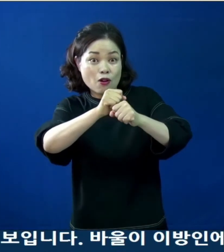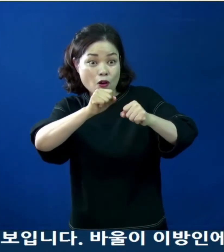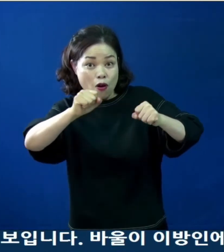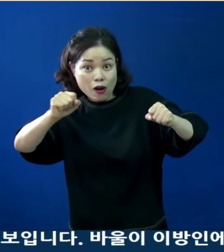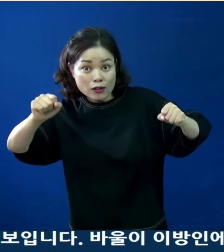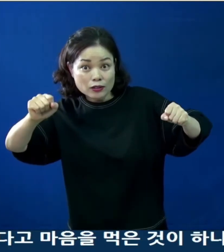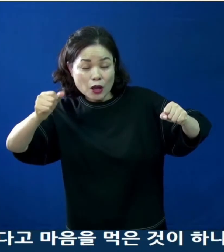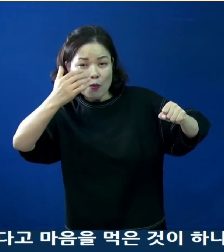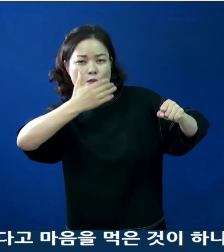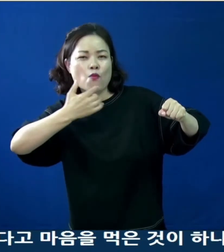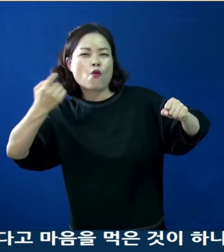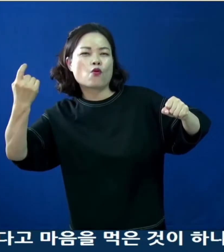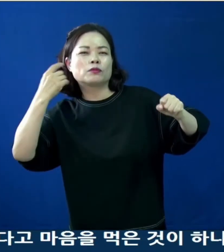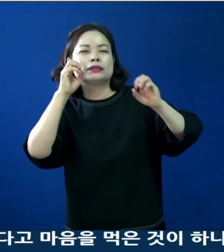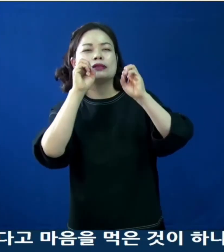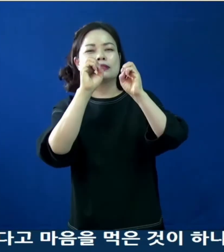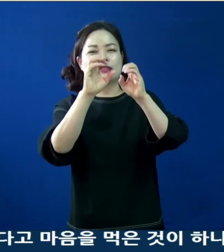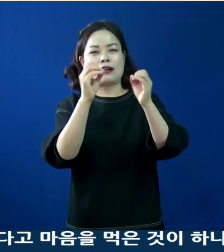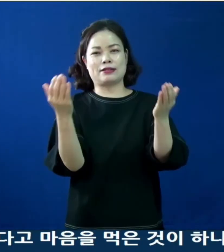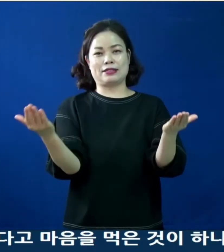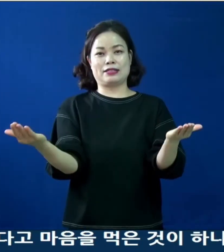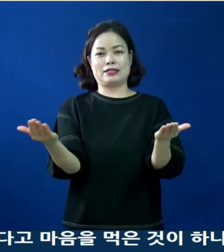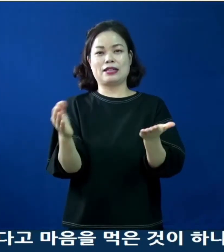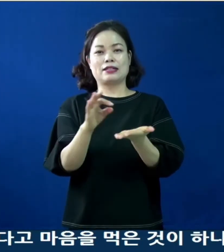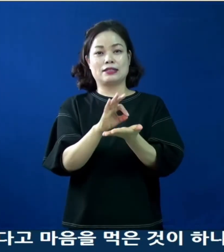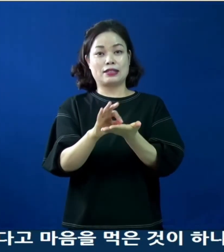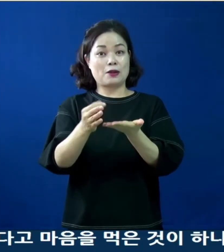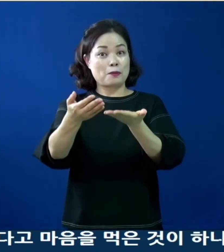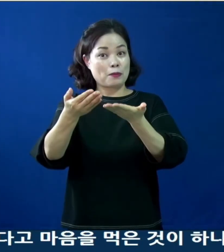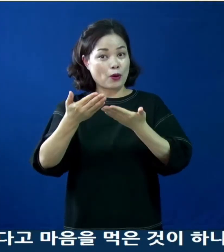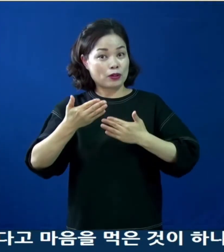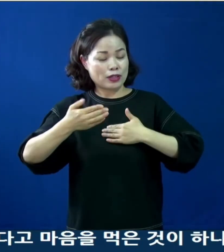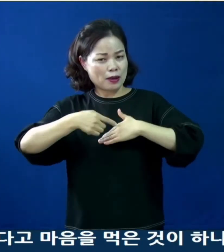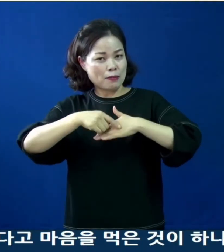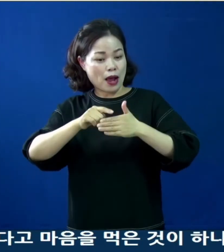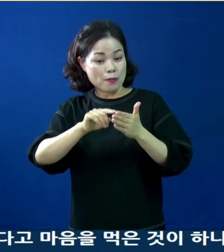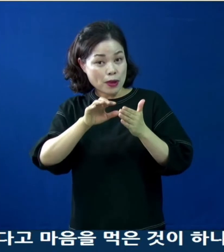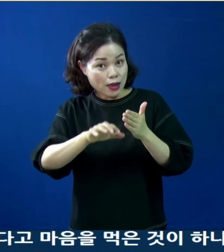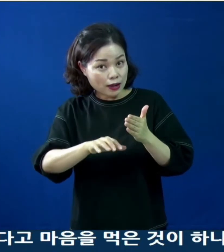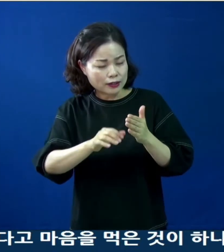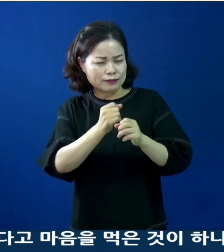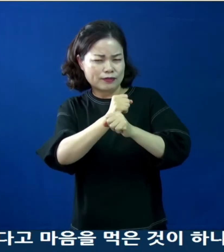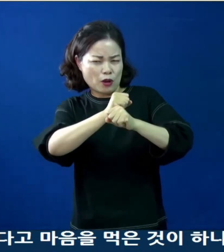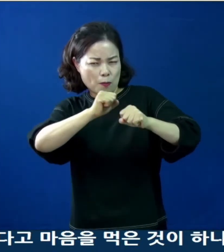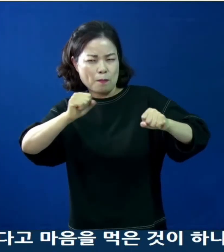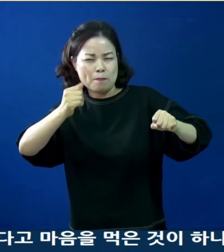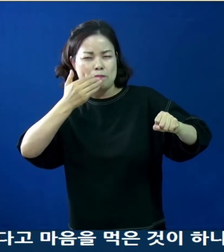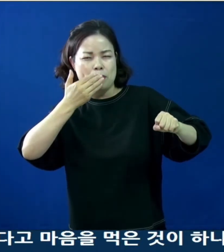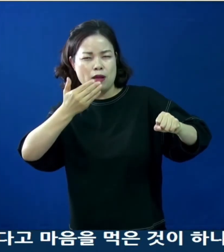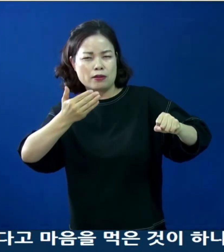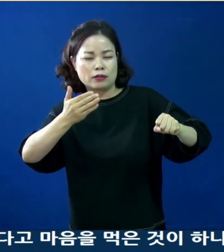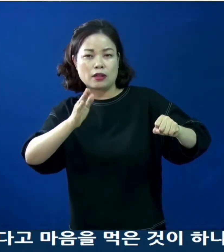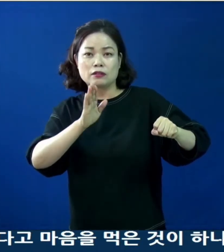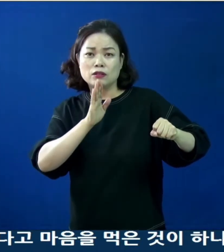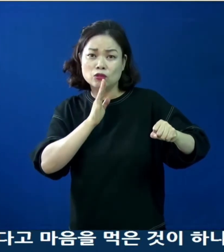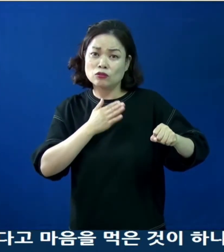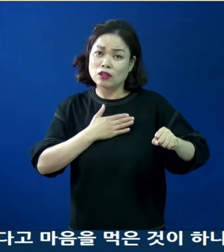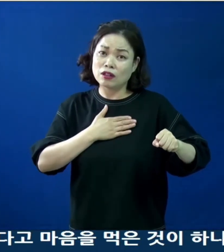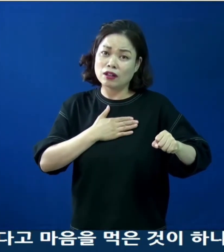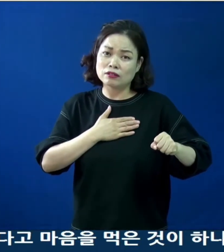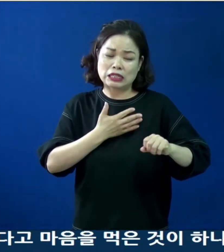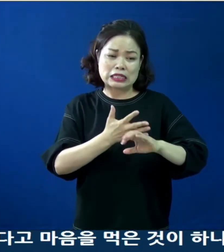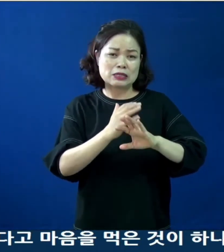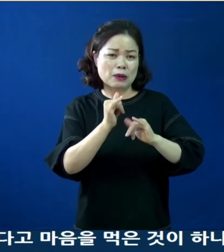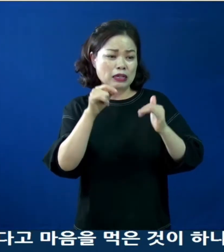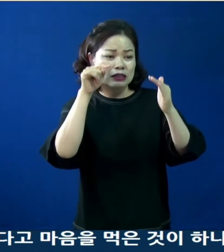넓게 복음을 증거하는 일에 쓰임 받고 내 마음이 거기까지 넓어질 수 있고, 현실적으로 내가